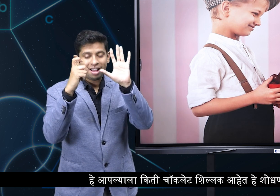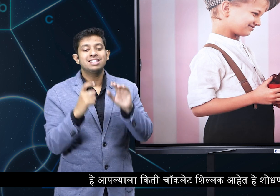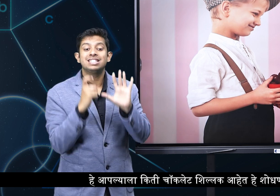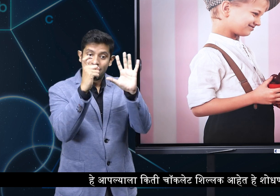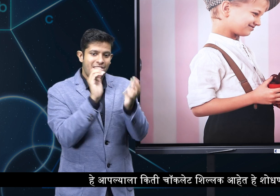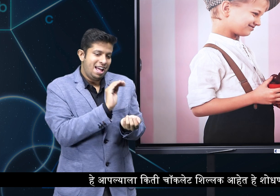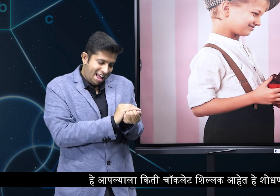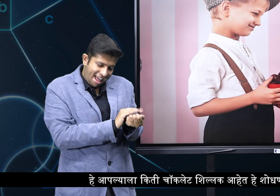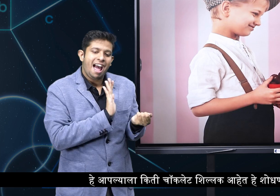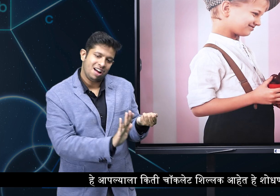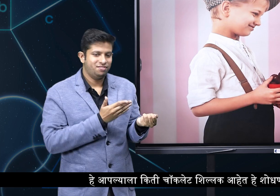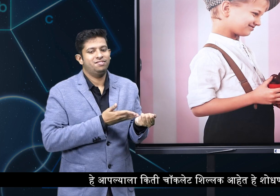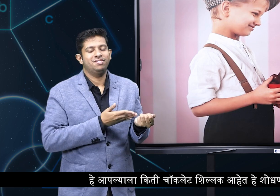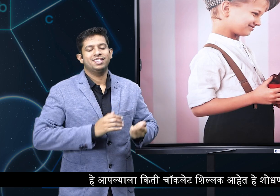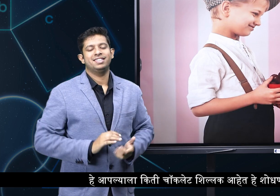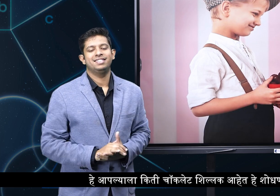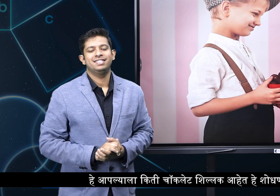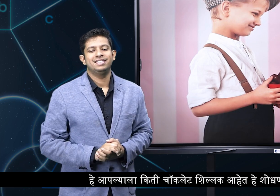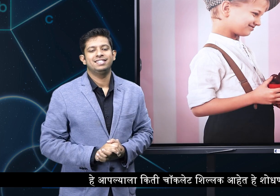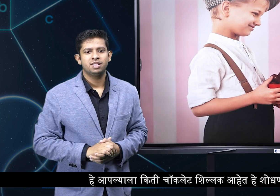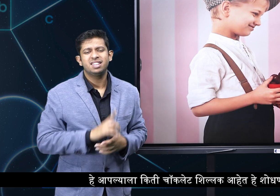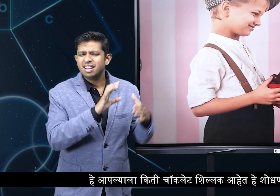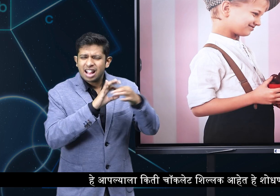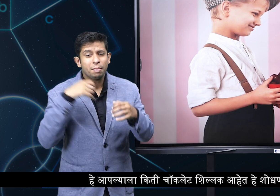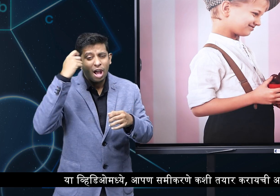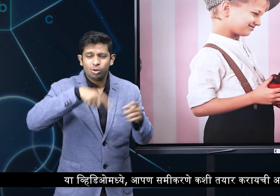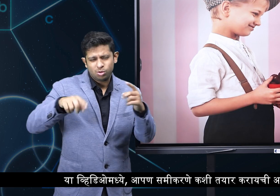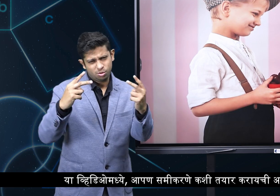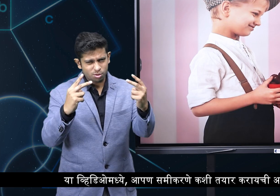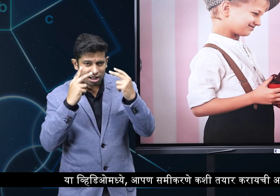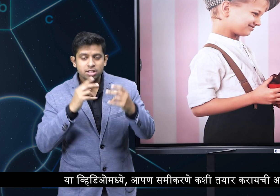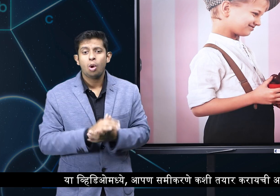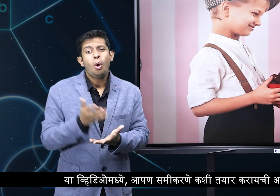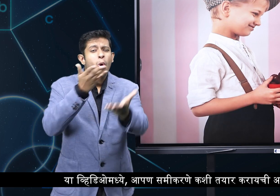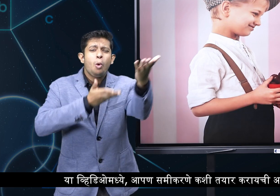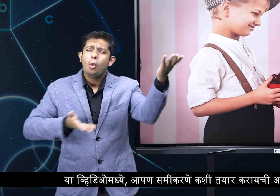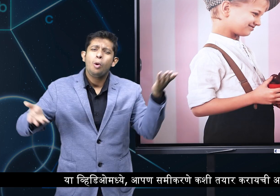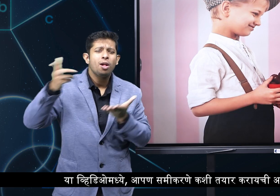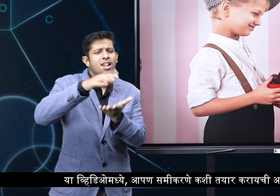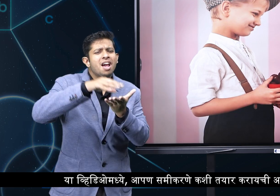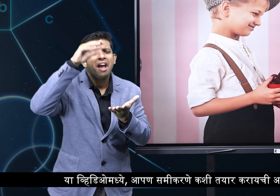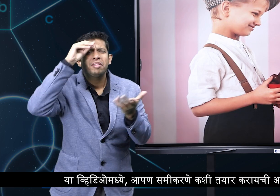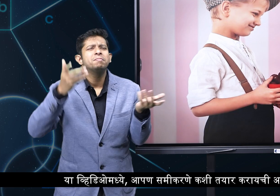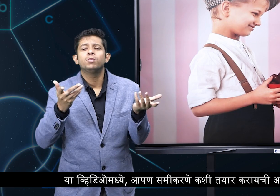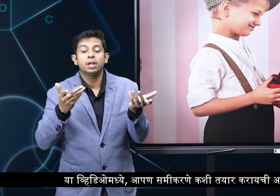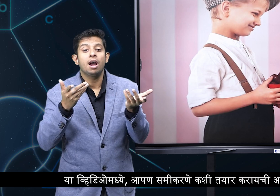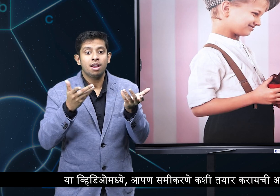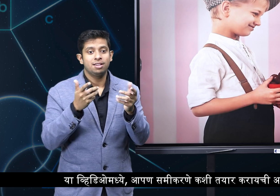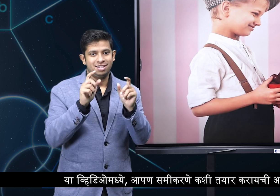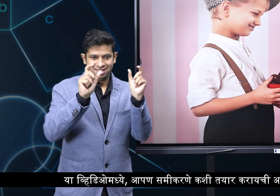हे आपल्याला किती चॉकलेट शिल्लक आहेत हे शोधण्यास मदत करते. या व्हिडिओमध्ये आपण समीकरणे कशी तयार करायची आणि